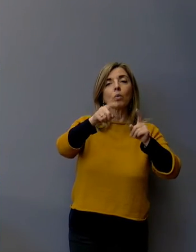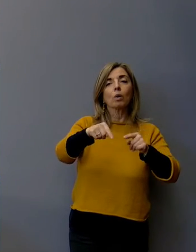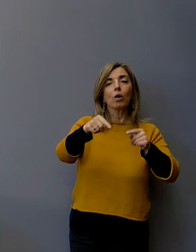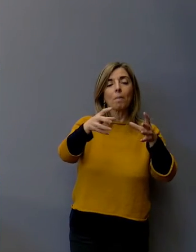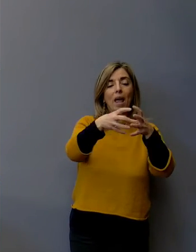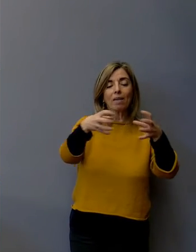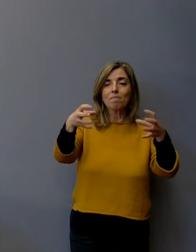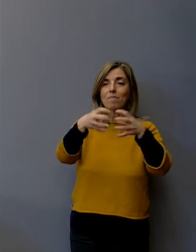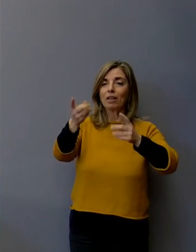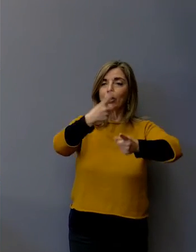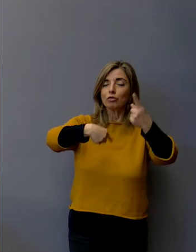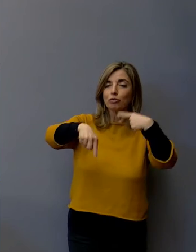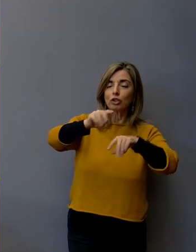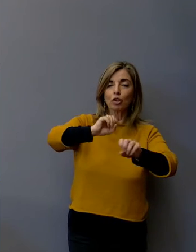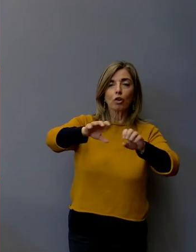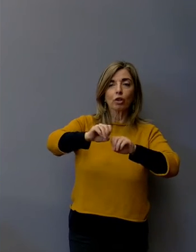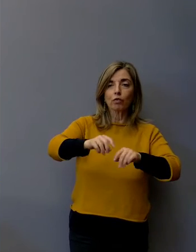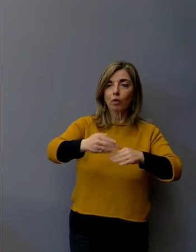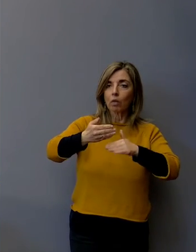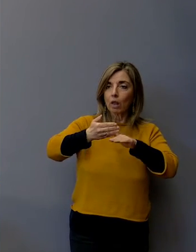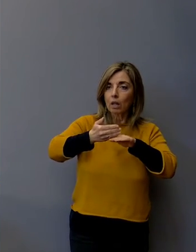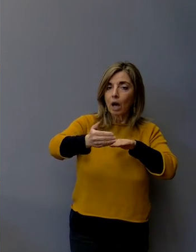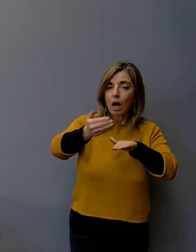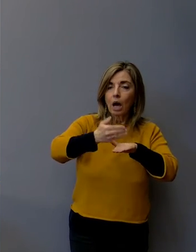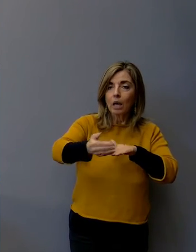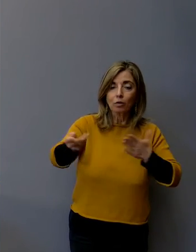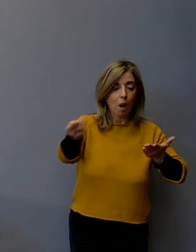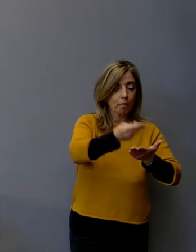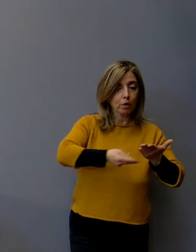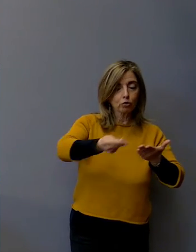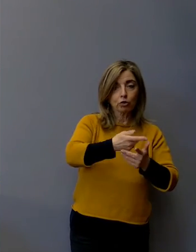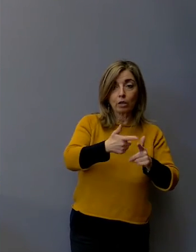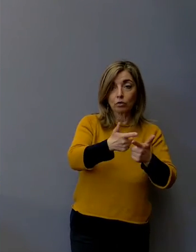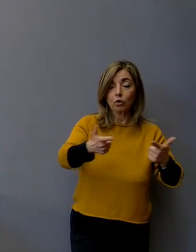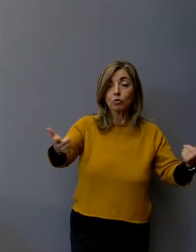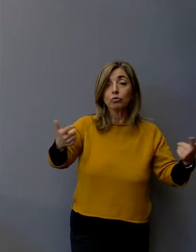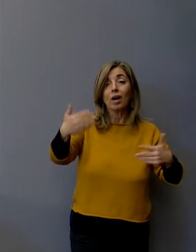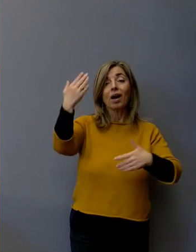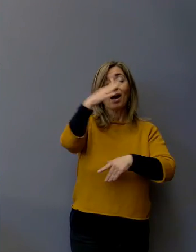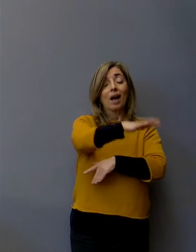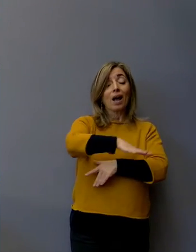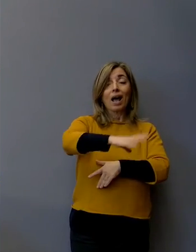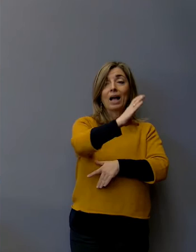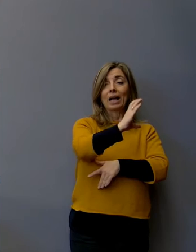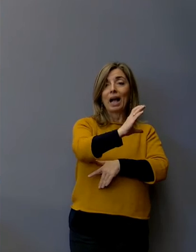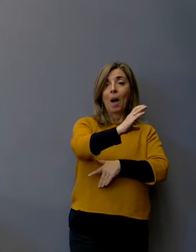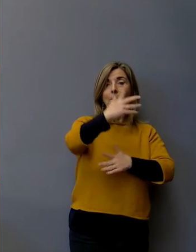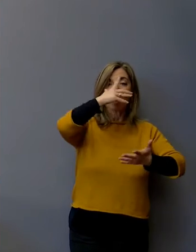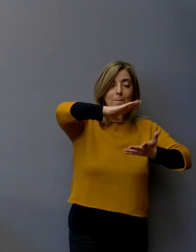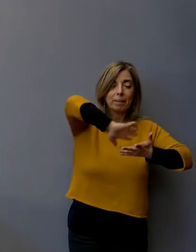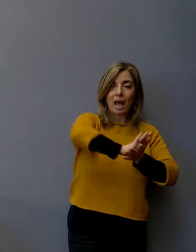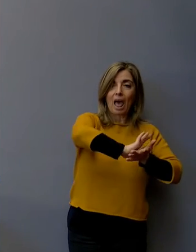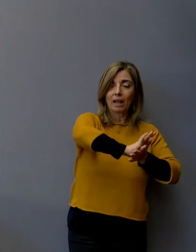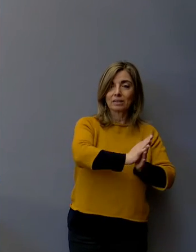quattro anni nessuna nuova isola ecologica è stata neppure progettata la pressa di campi e andata distrutta dal con il crollo del ponte morandi ma è ripristinata